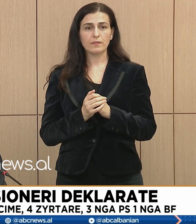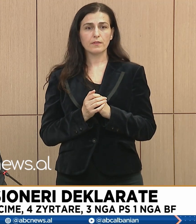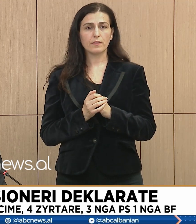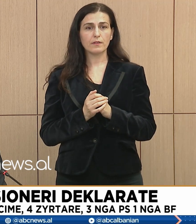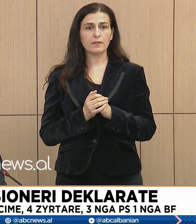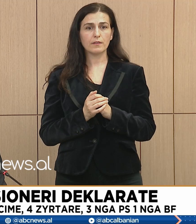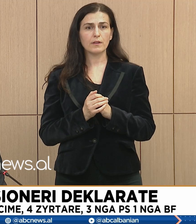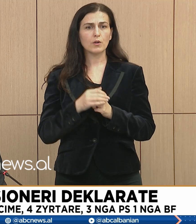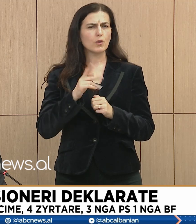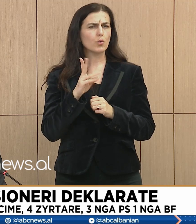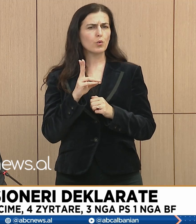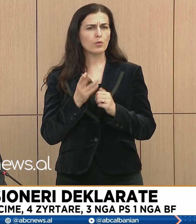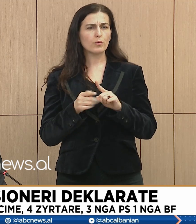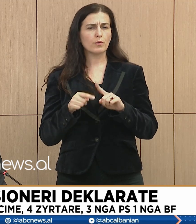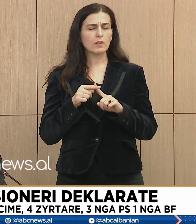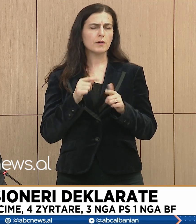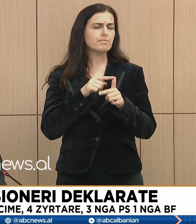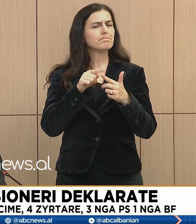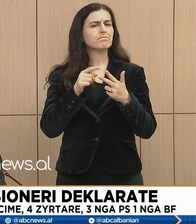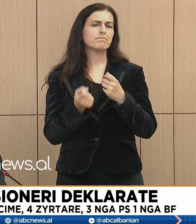votim familjar në disa